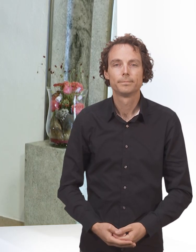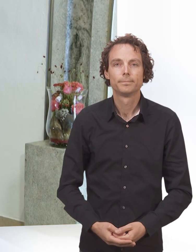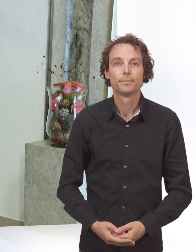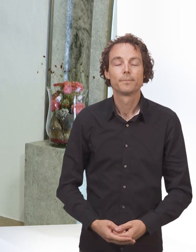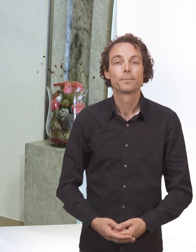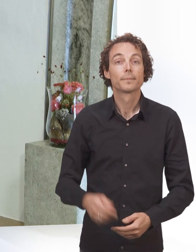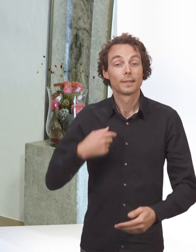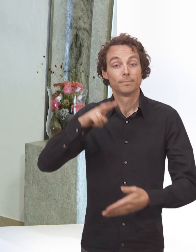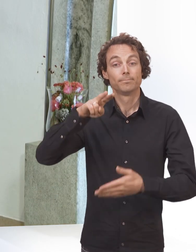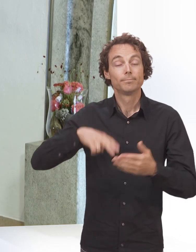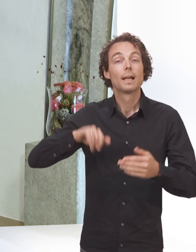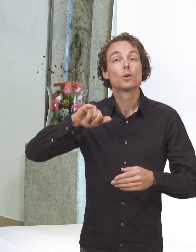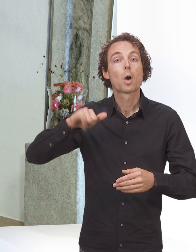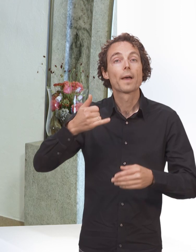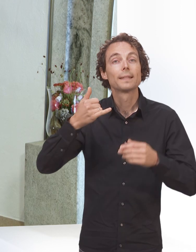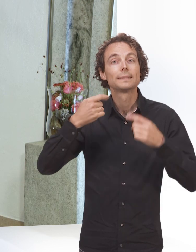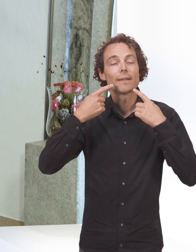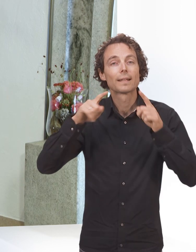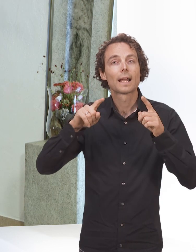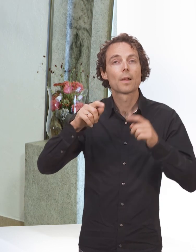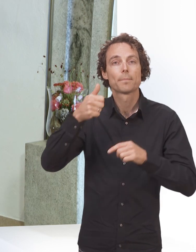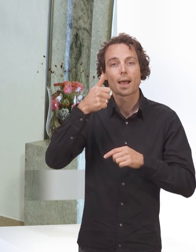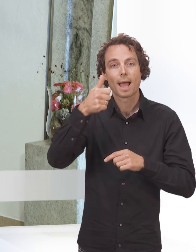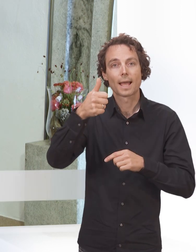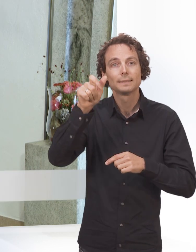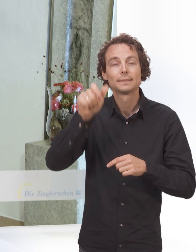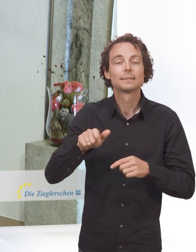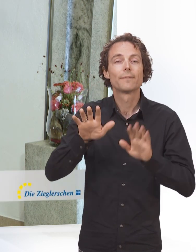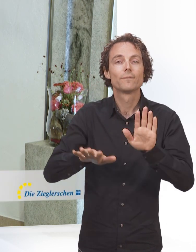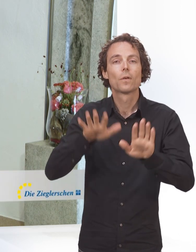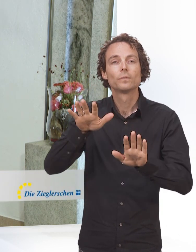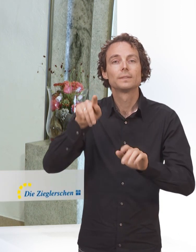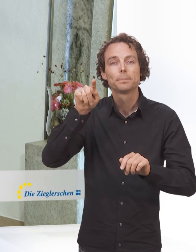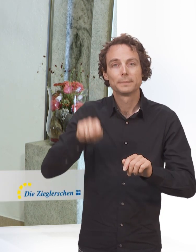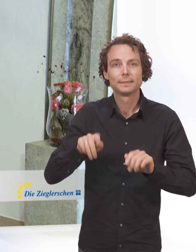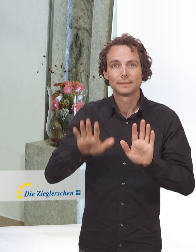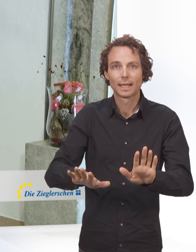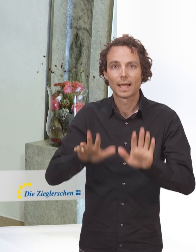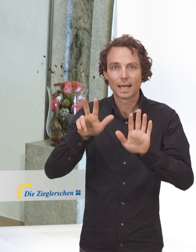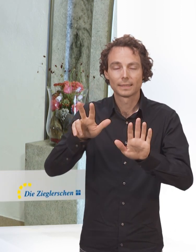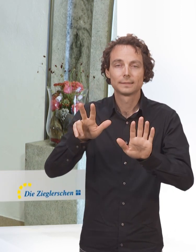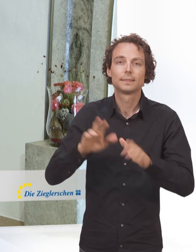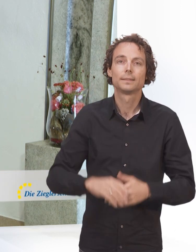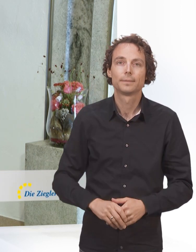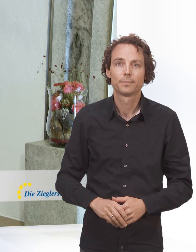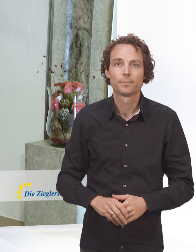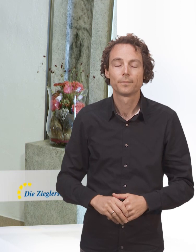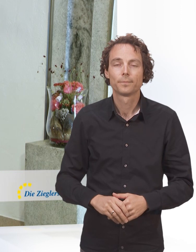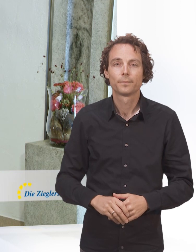Ich lese aus dem Johannesevangelium 1, die Verse 15 bis 18.